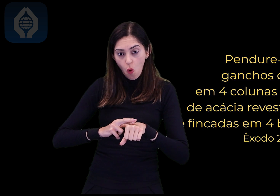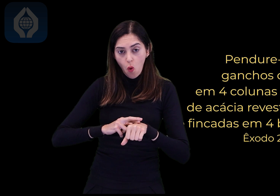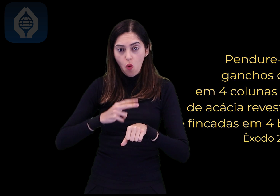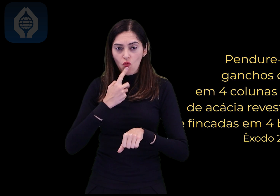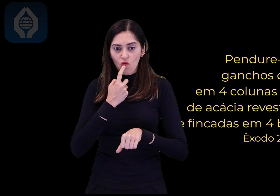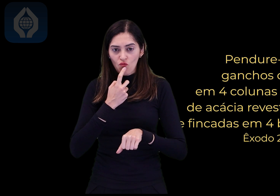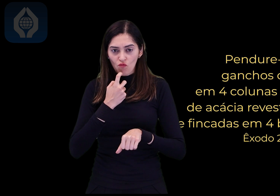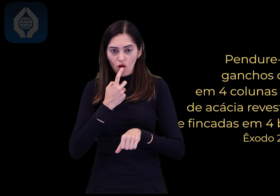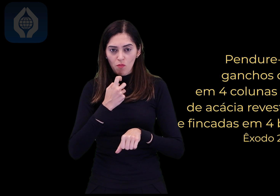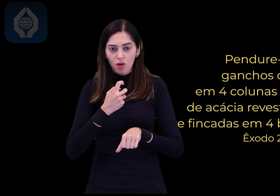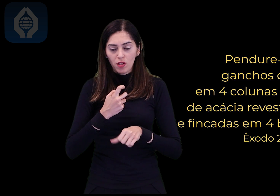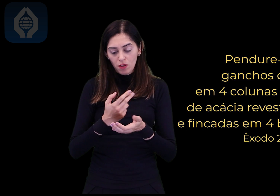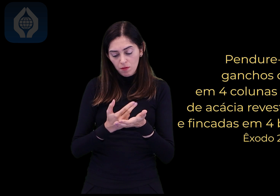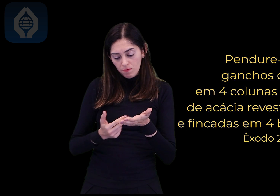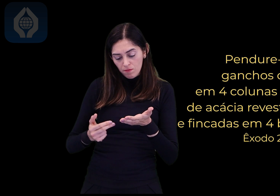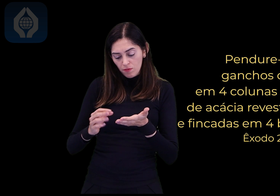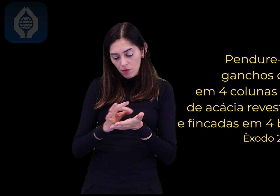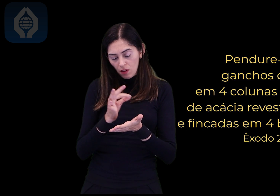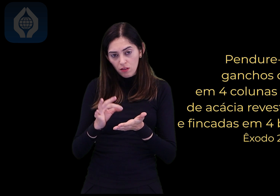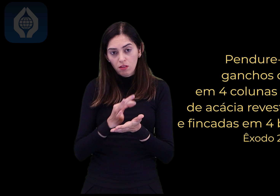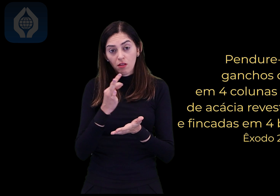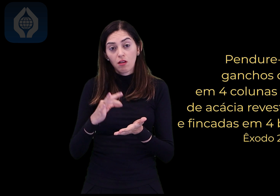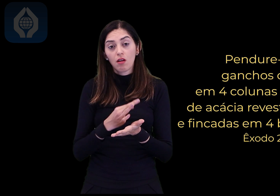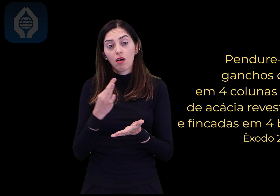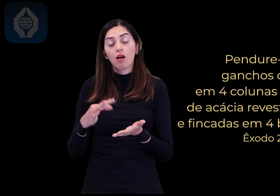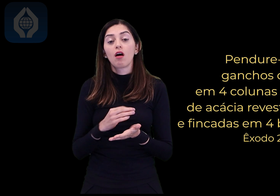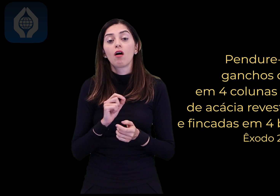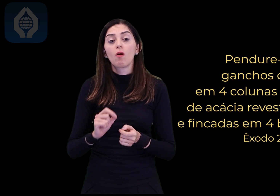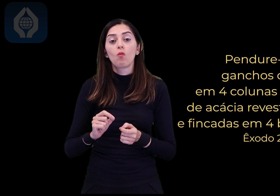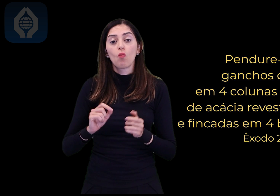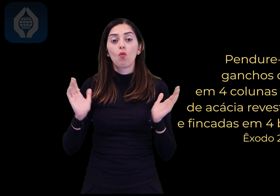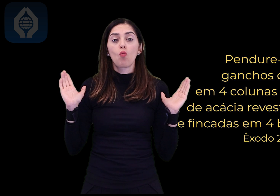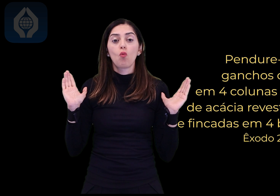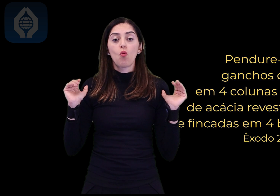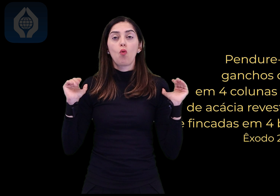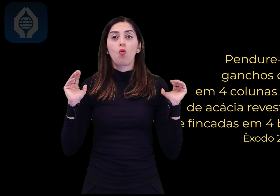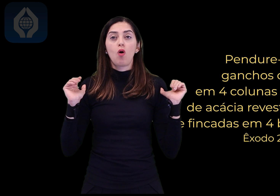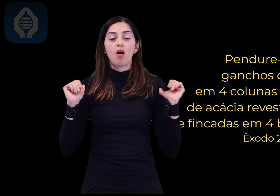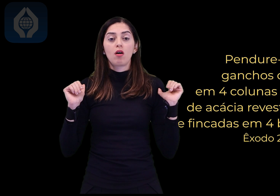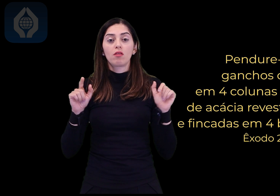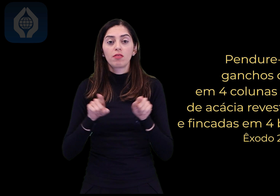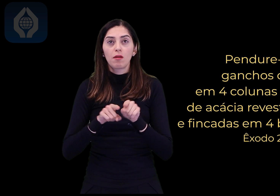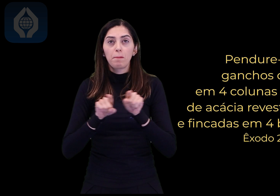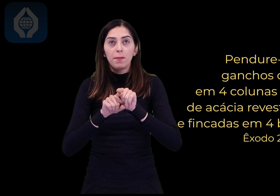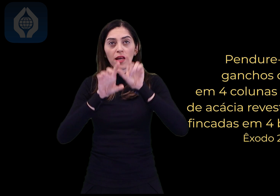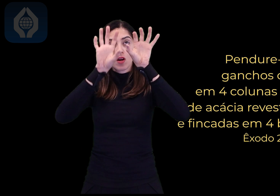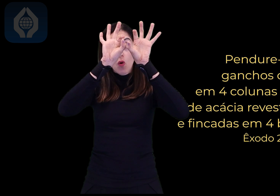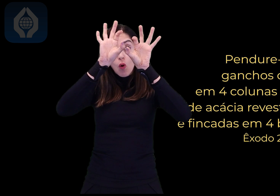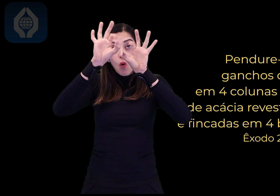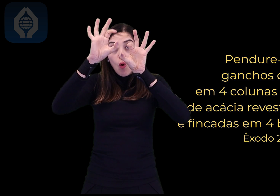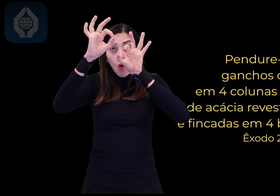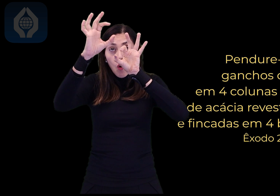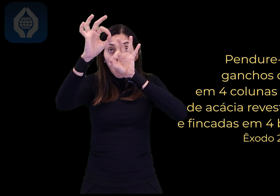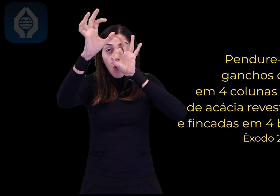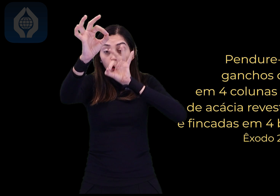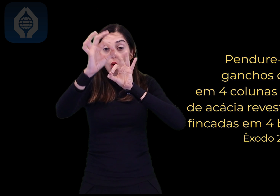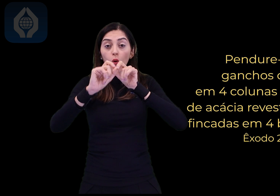com ganchos de ouro em 4 colunas de madeira de acácia revestidas de ouro e fincadas em 4 bases de